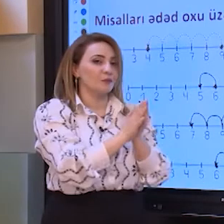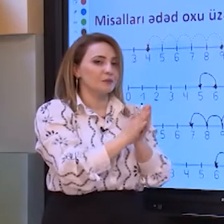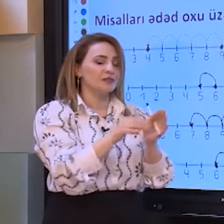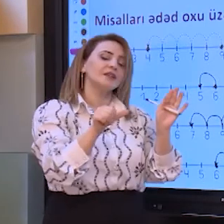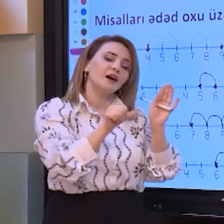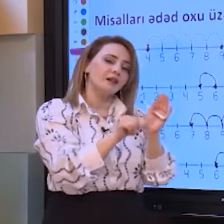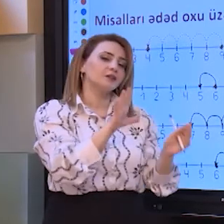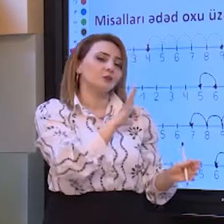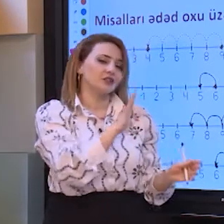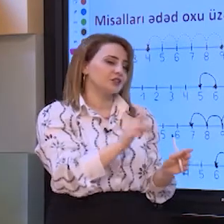Cavabımız 6 olacaq.